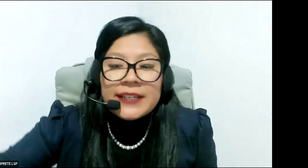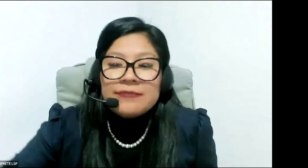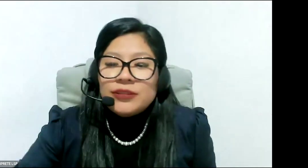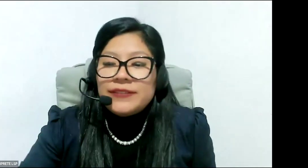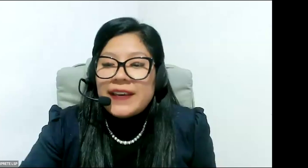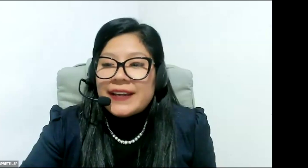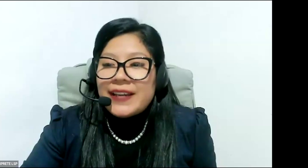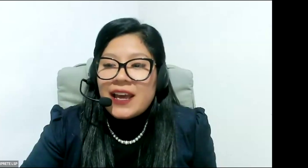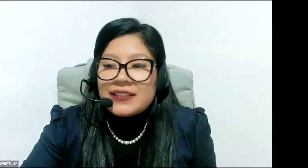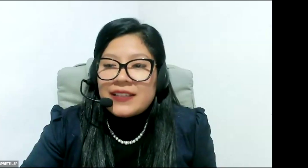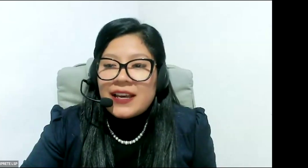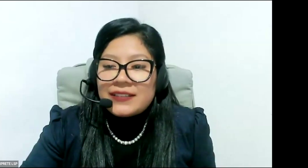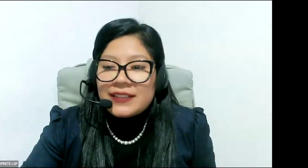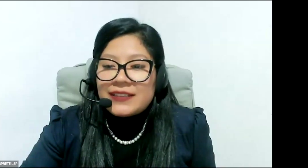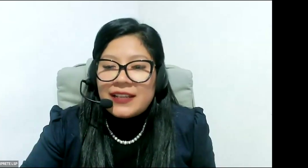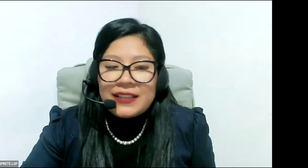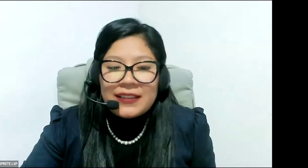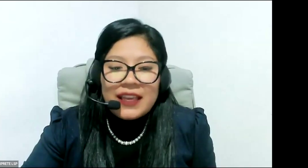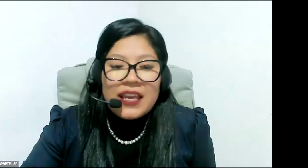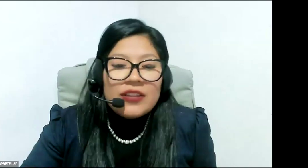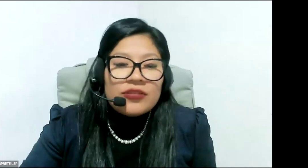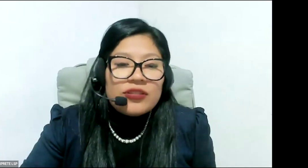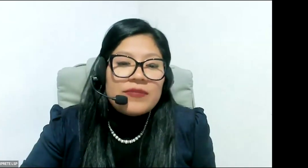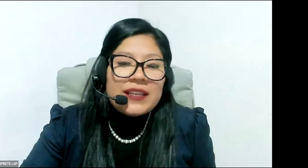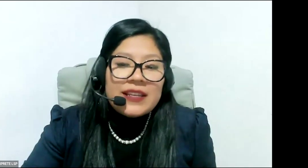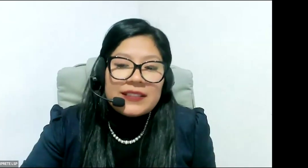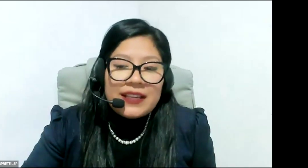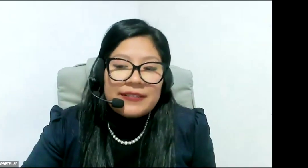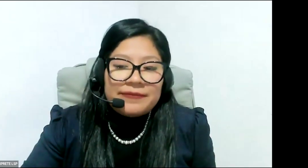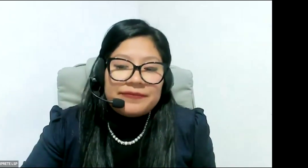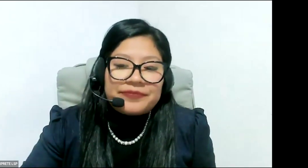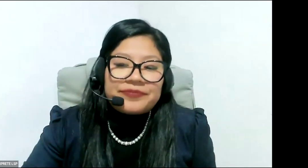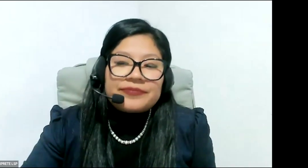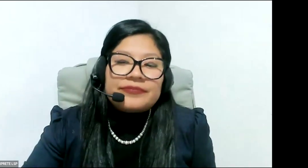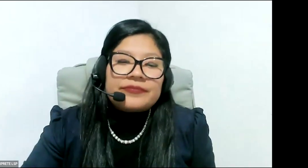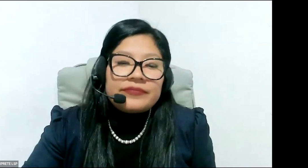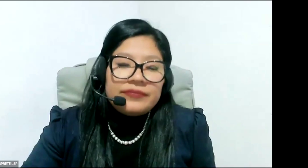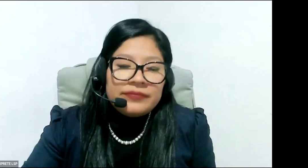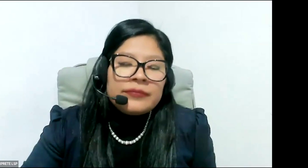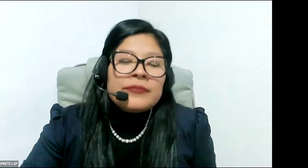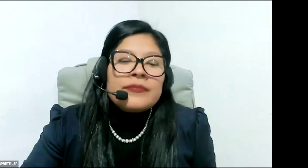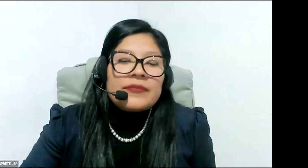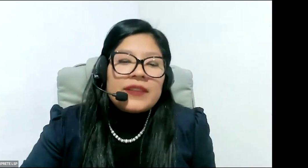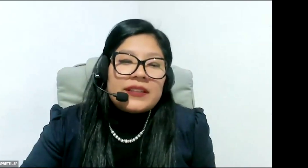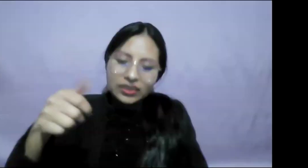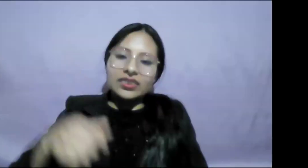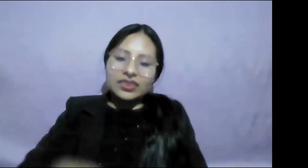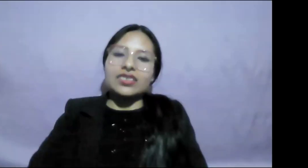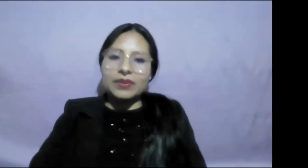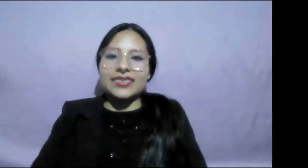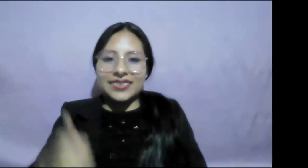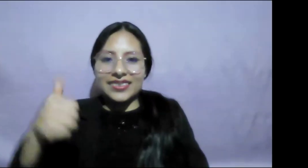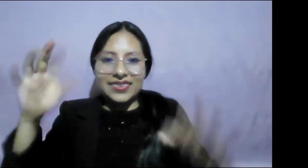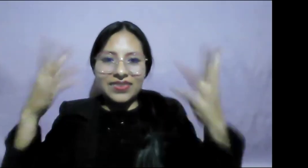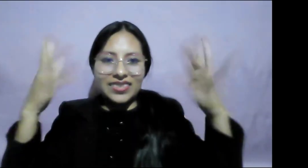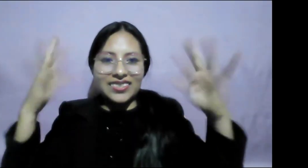lque muy bien Gracias excelente No te olvides nacer n Uy no